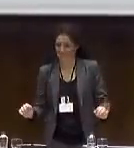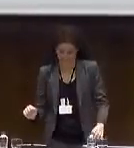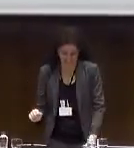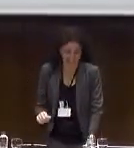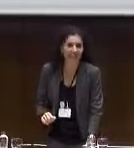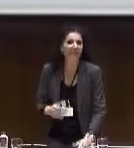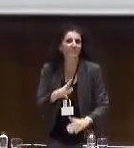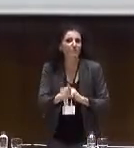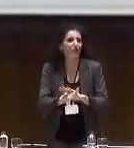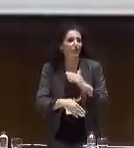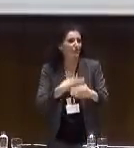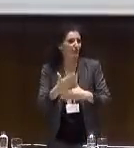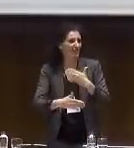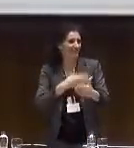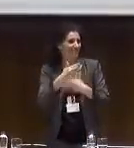Bueno,